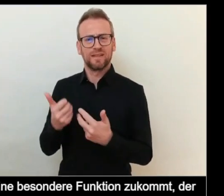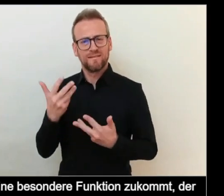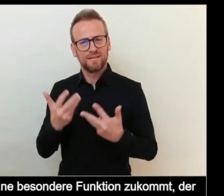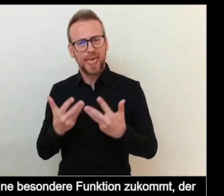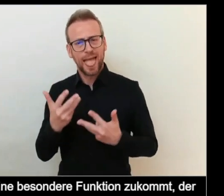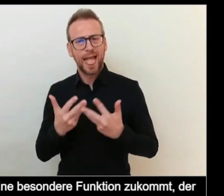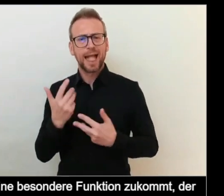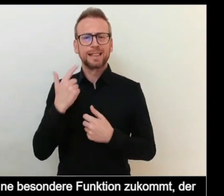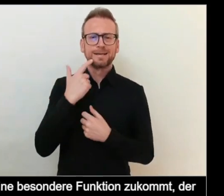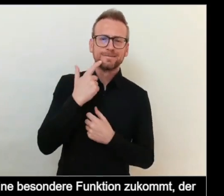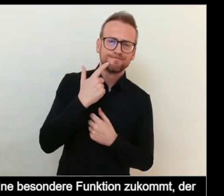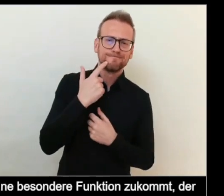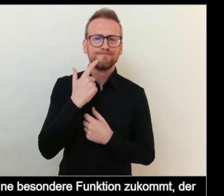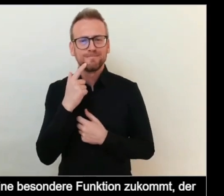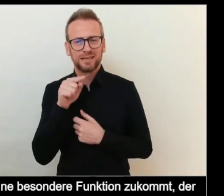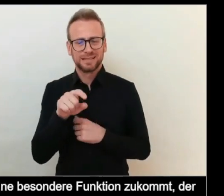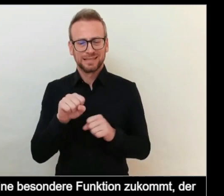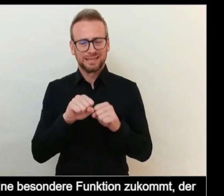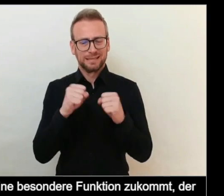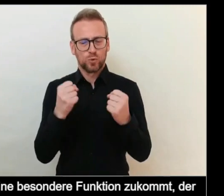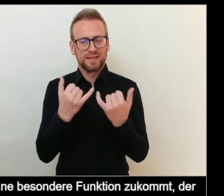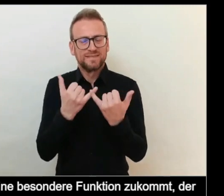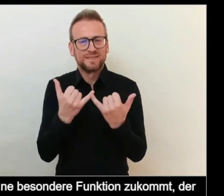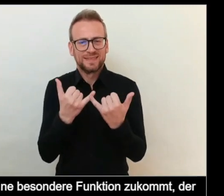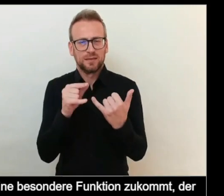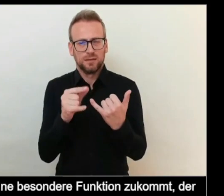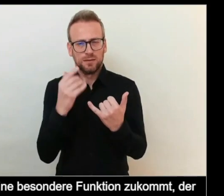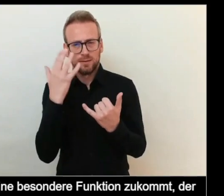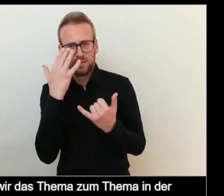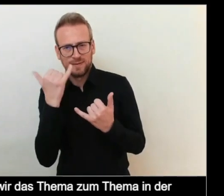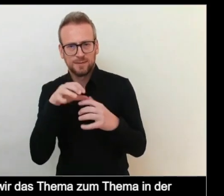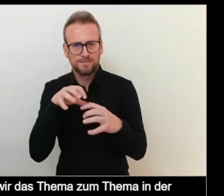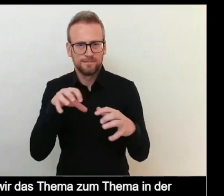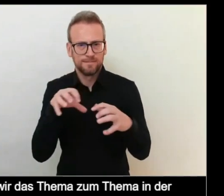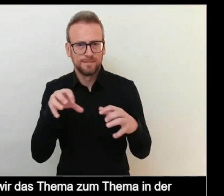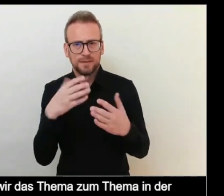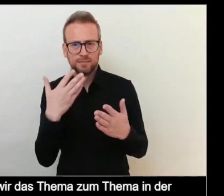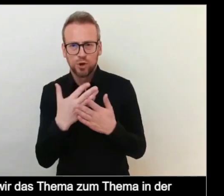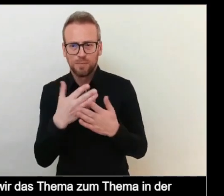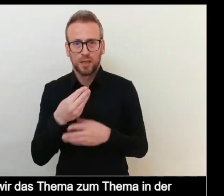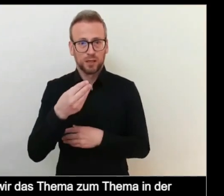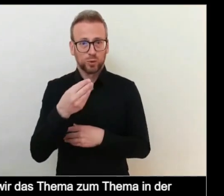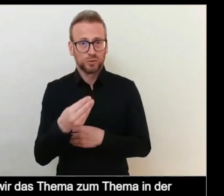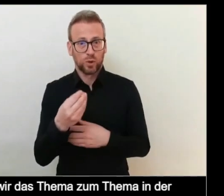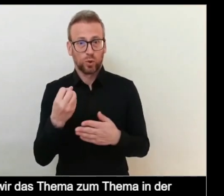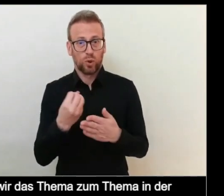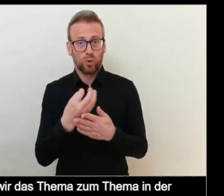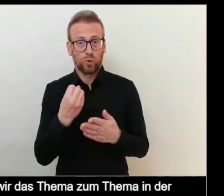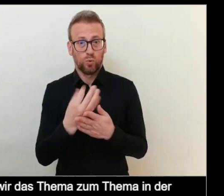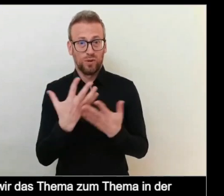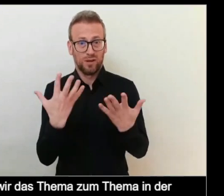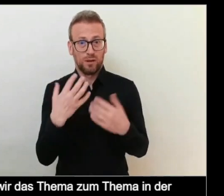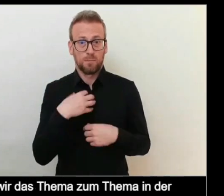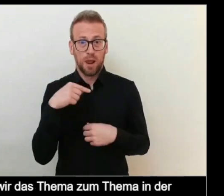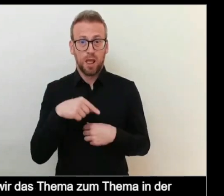wir haben es gerade eingangs gehört von Florian Herrmann, dass Corona erkennbar noch nicht vorbei ist. Und auch wenn jetzt die Beschränkungen